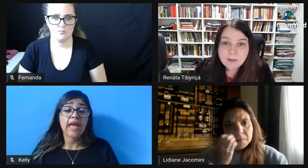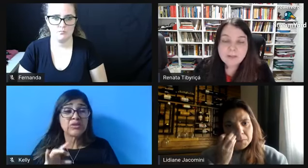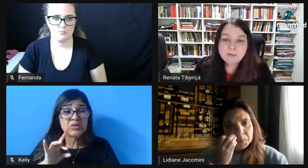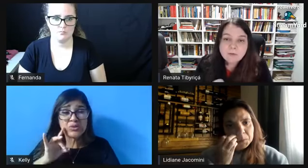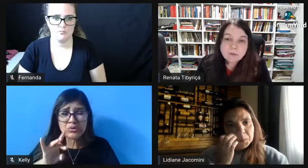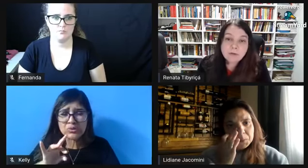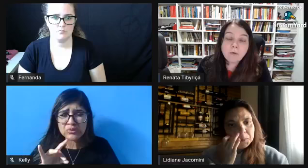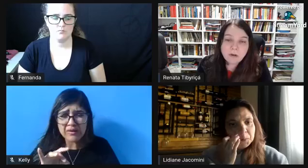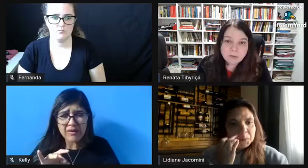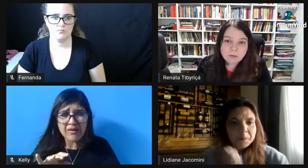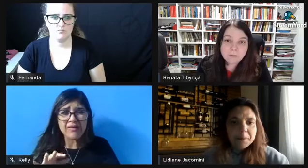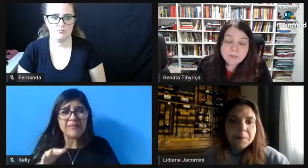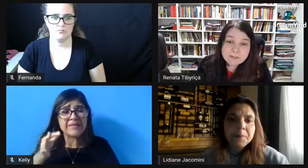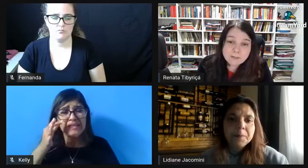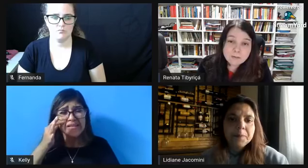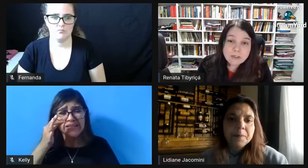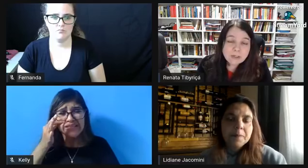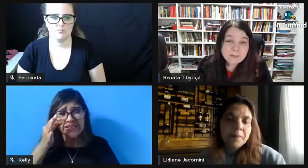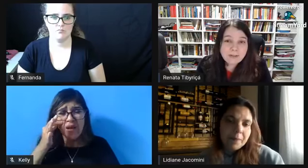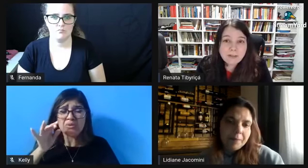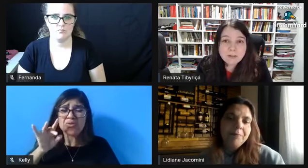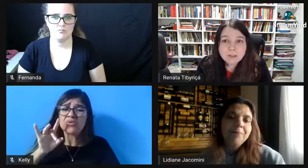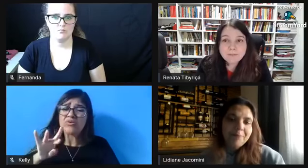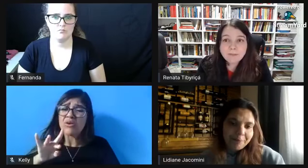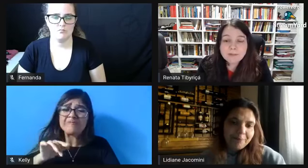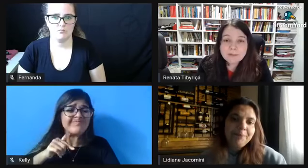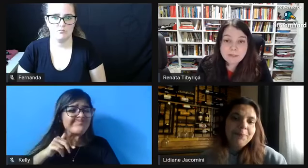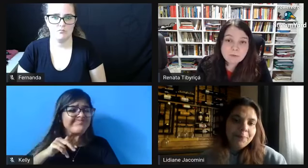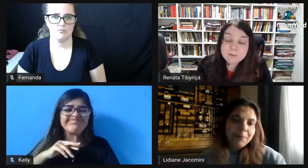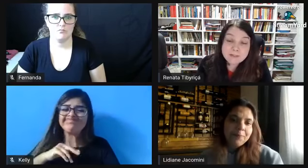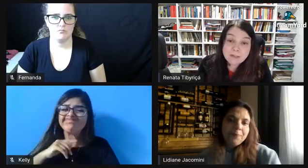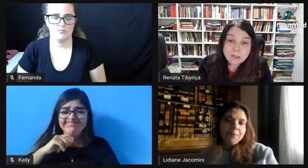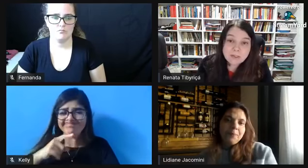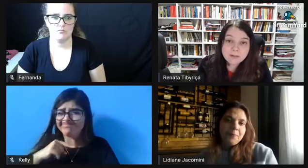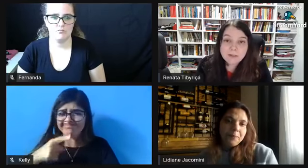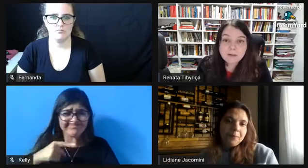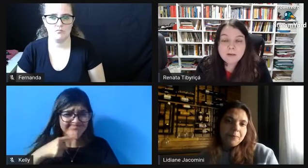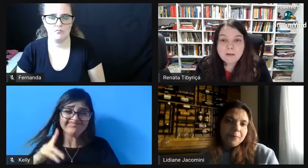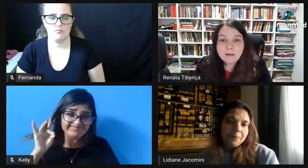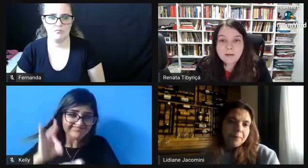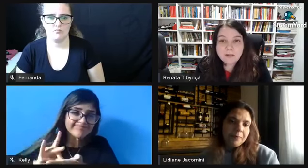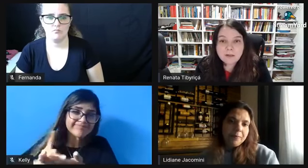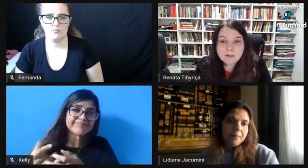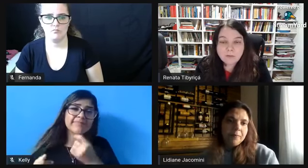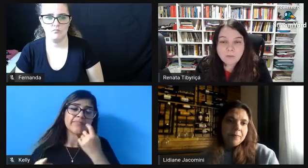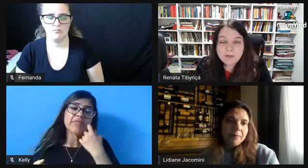excepcionais, porque a defensoria é um local de aglomeração, a gente atende, assim, pelo menos atendia, né,